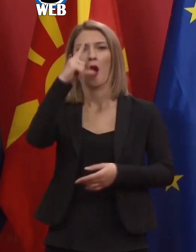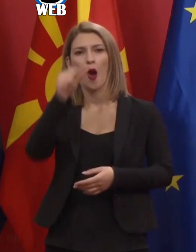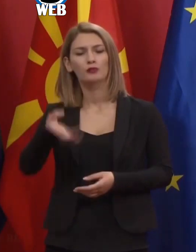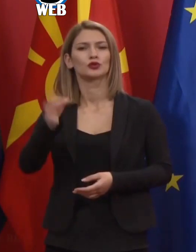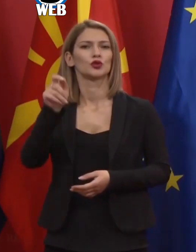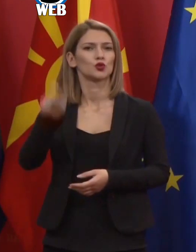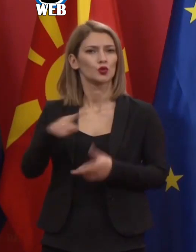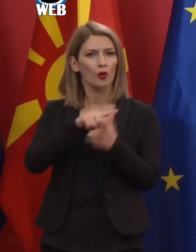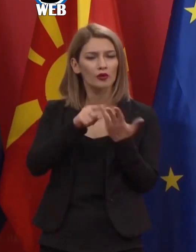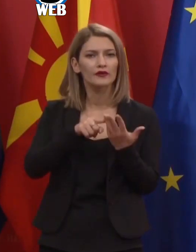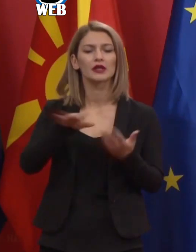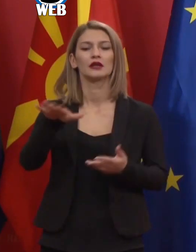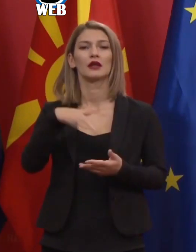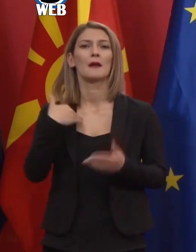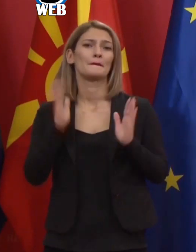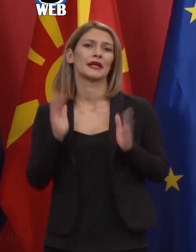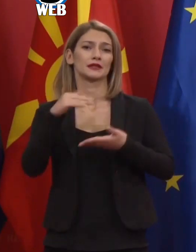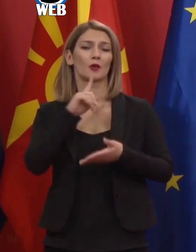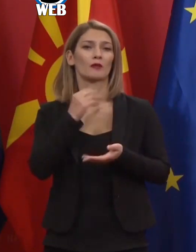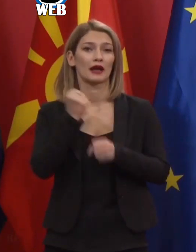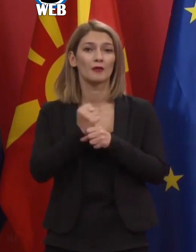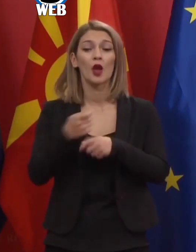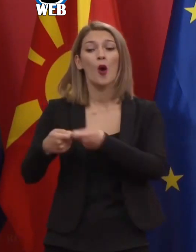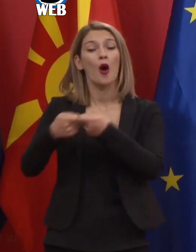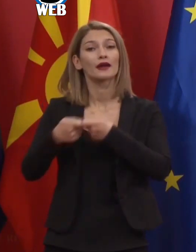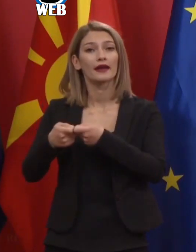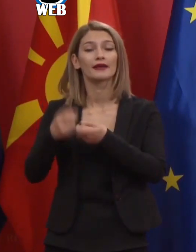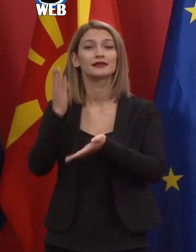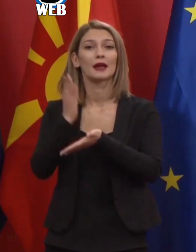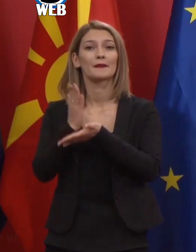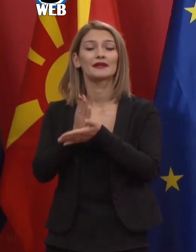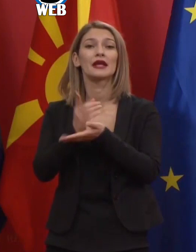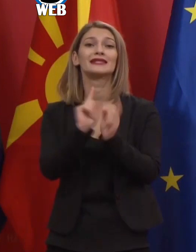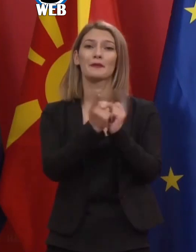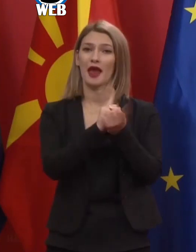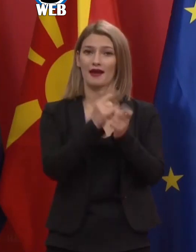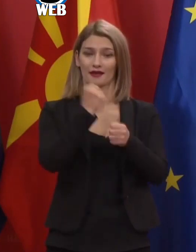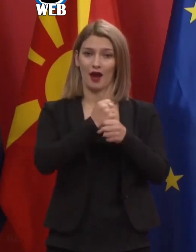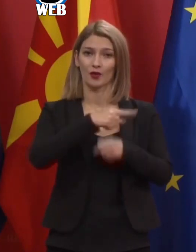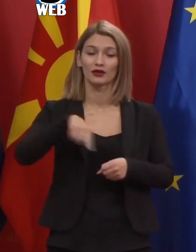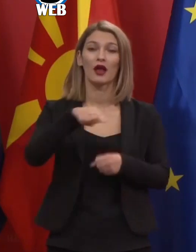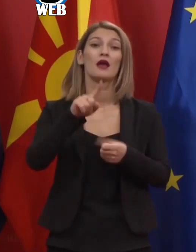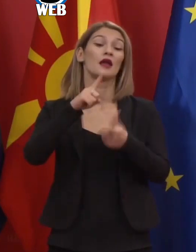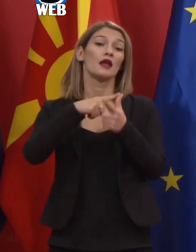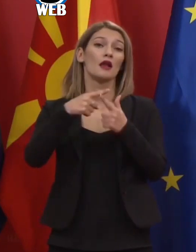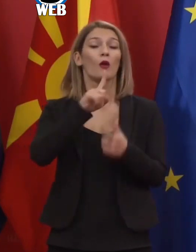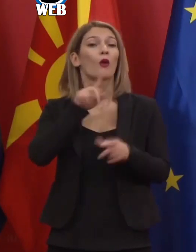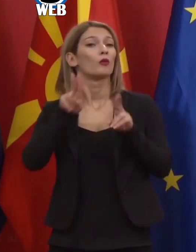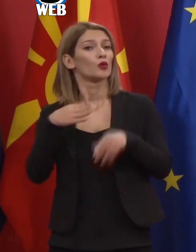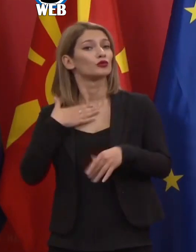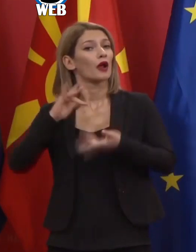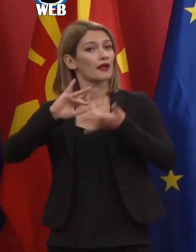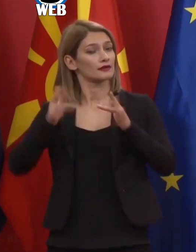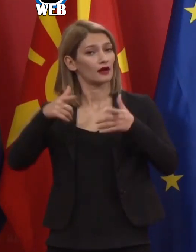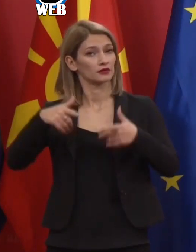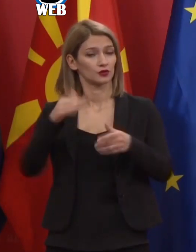на работа и работниот процес, организирањето на работата да се одвива во смени или онлайн од дома, или